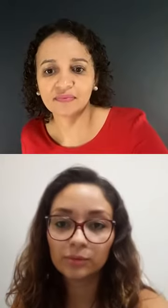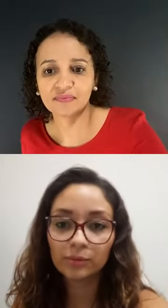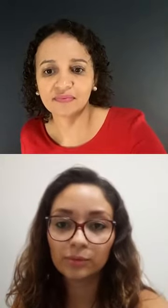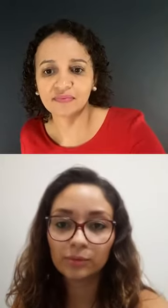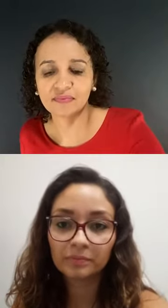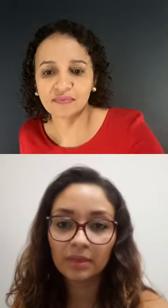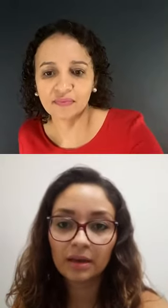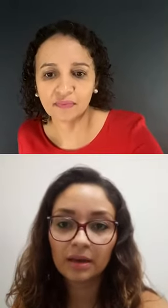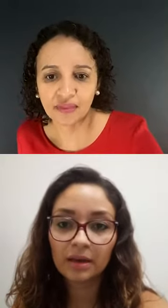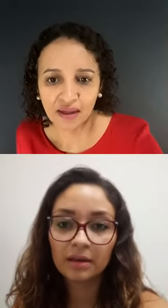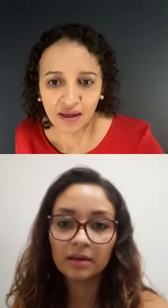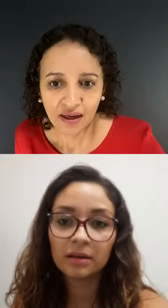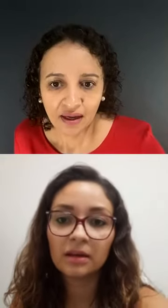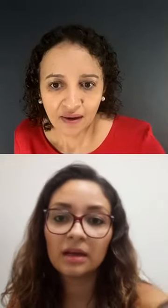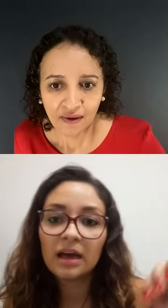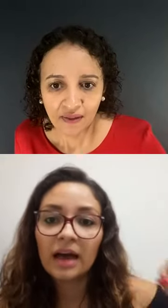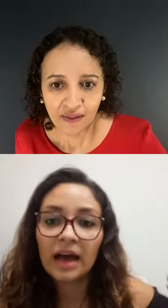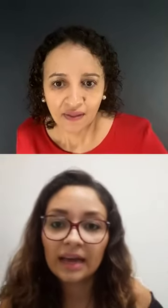Exato.